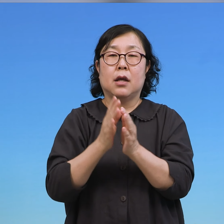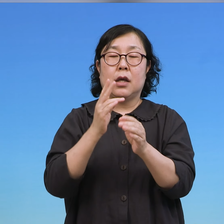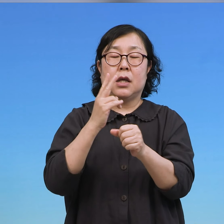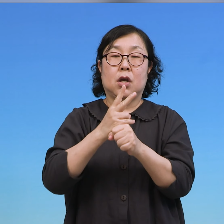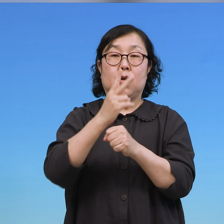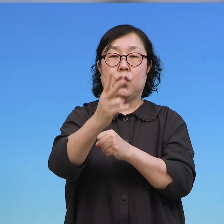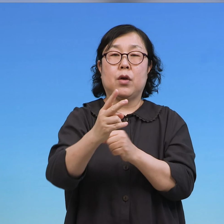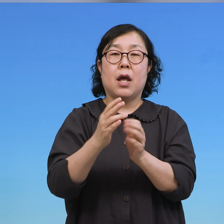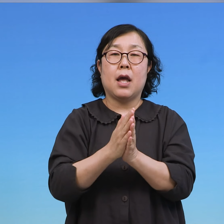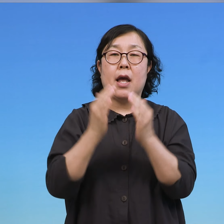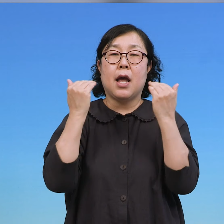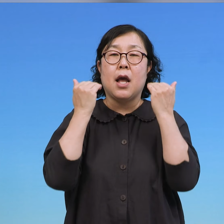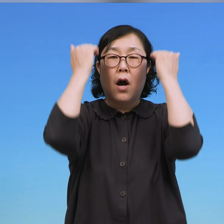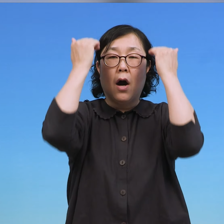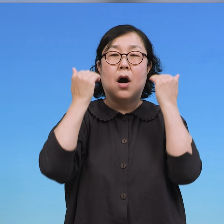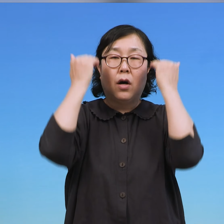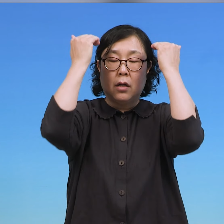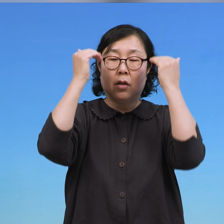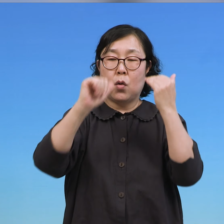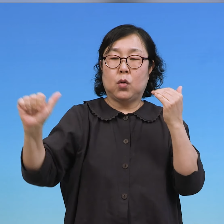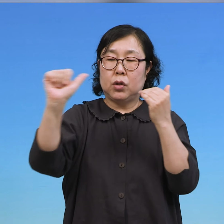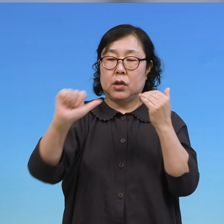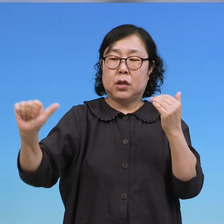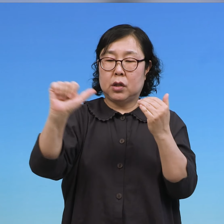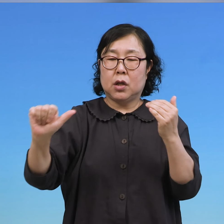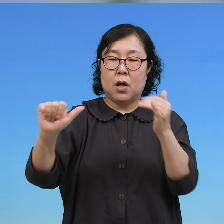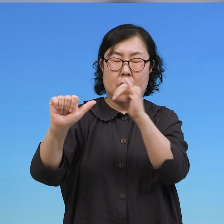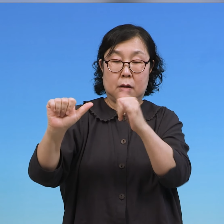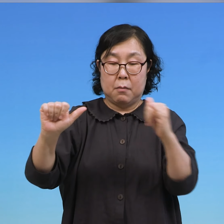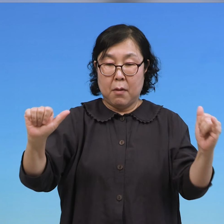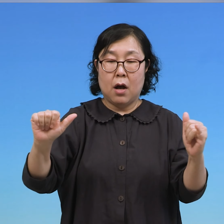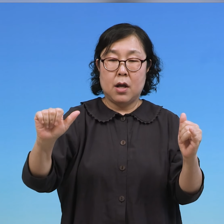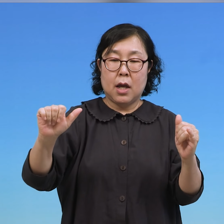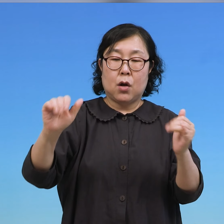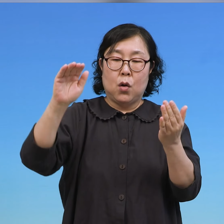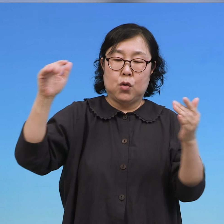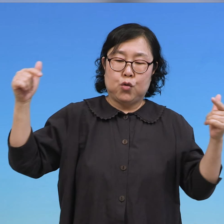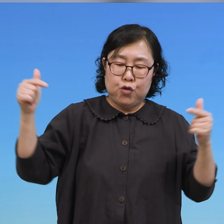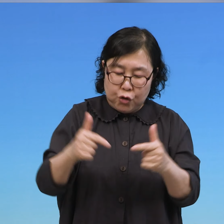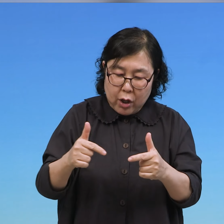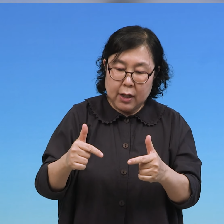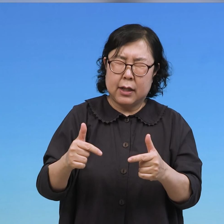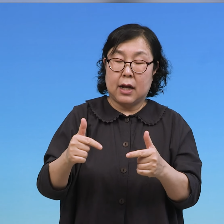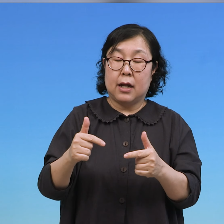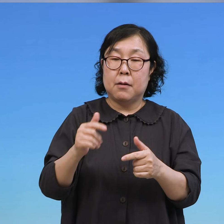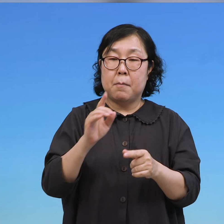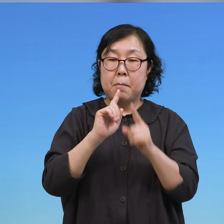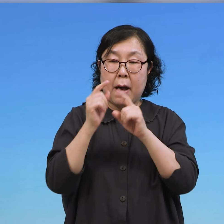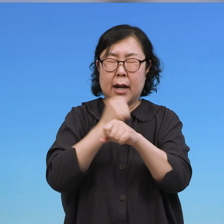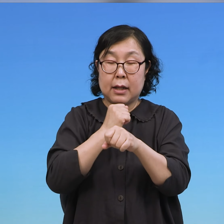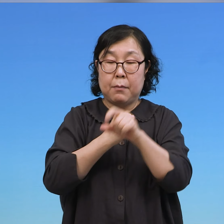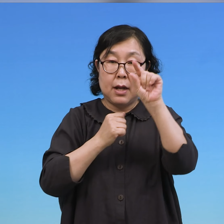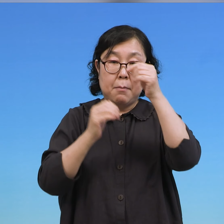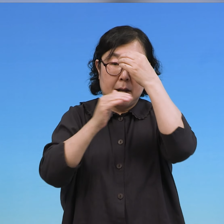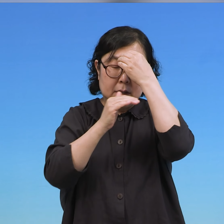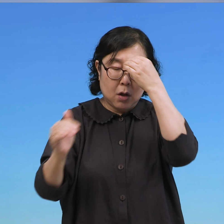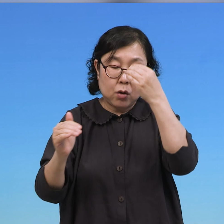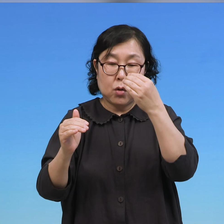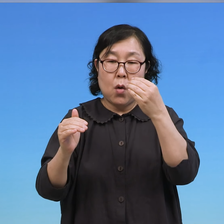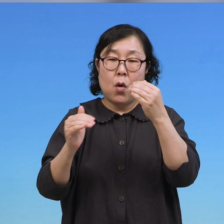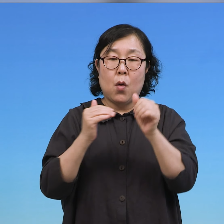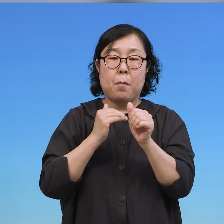5,000명 이하로 줄는다는 그 얘기만 안 하셨으면 1만 성도 파송 운동이 1만 성도